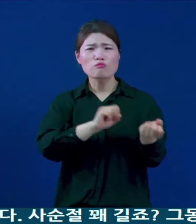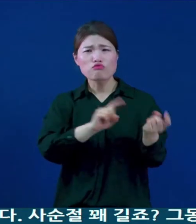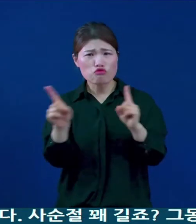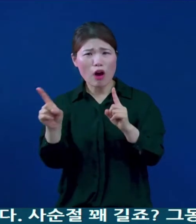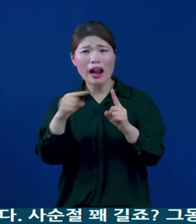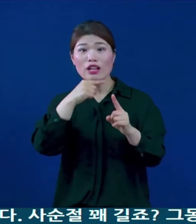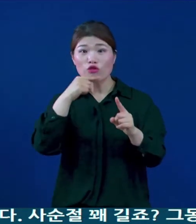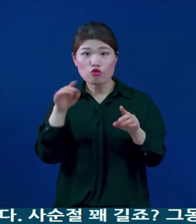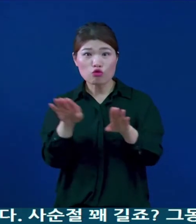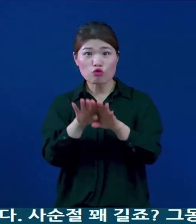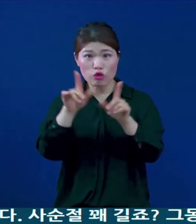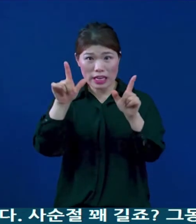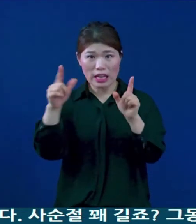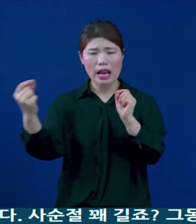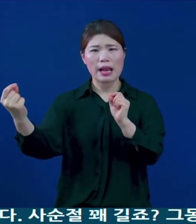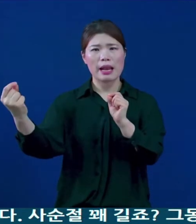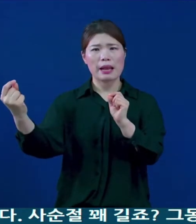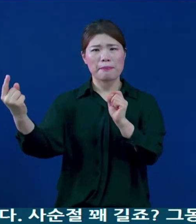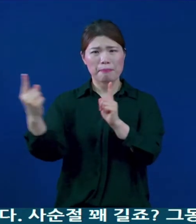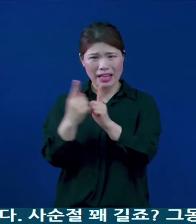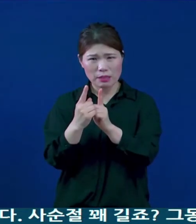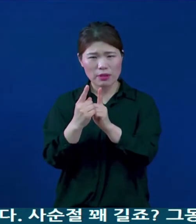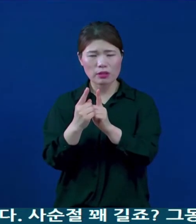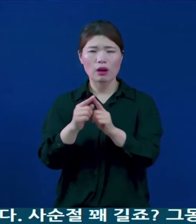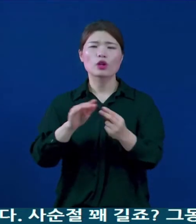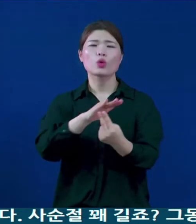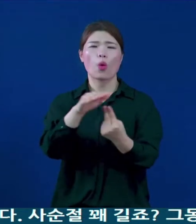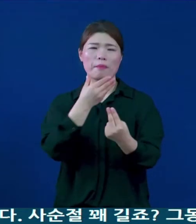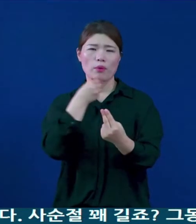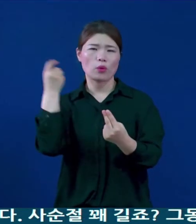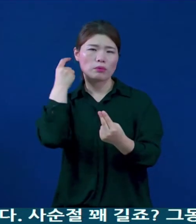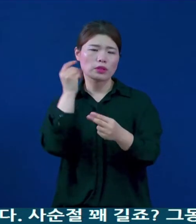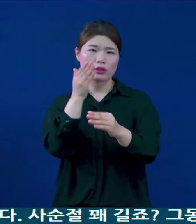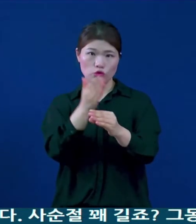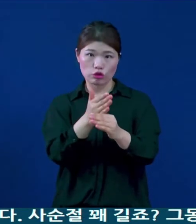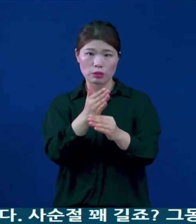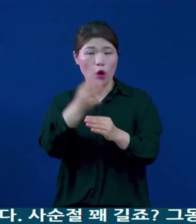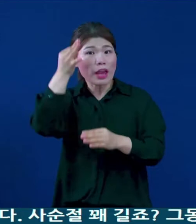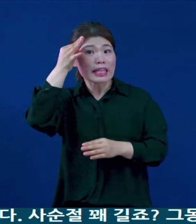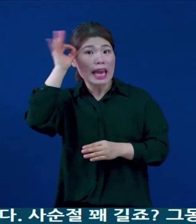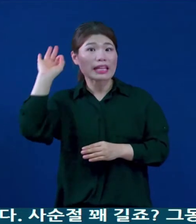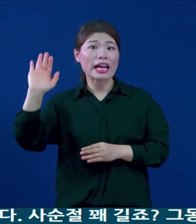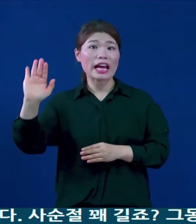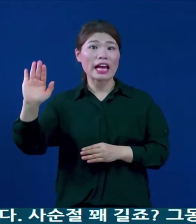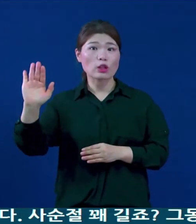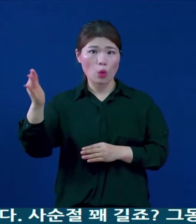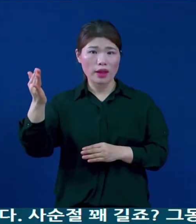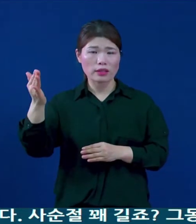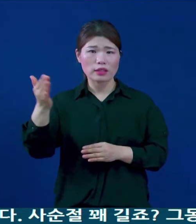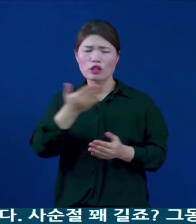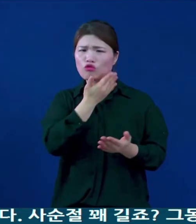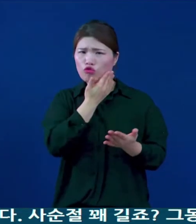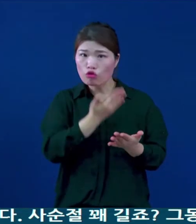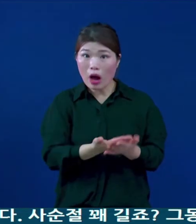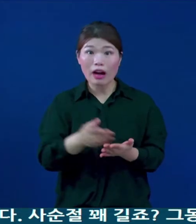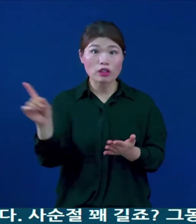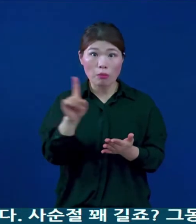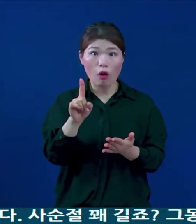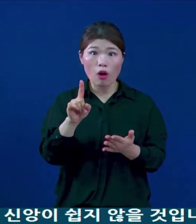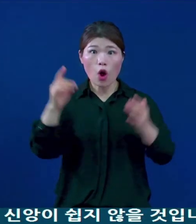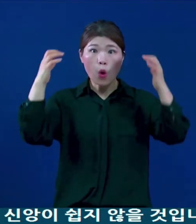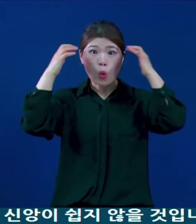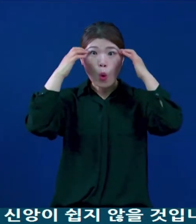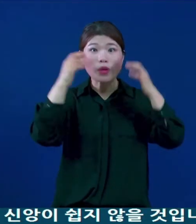우리가 맞이하면서 금년 요한복음을 중심으로 우리가 깨달아야 될 진리의 핵심은 고난이 영광이라는